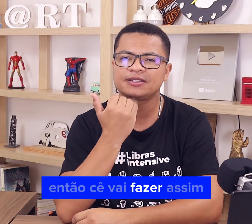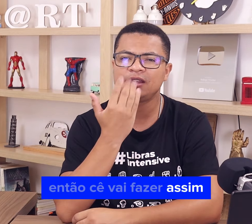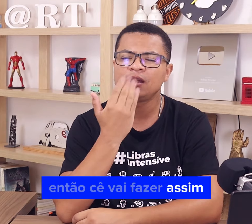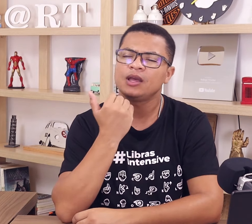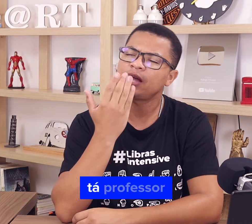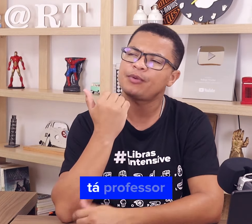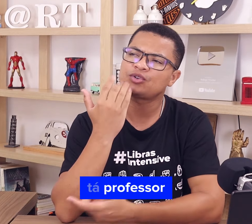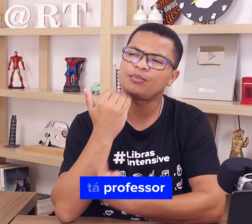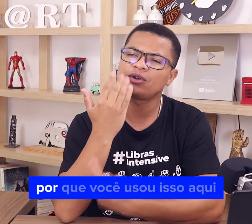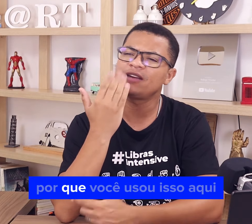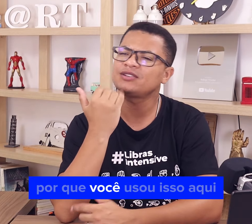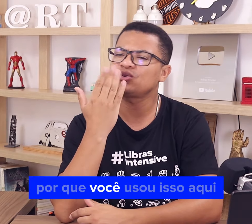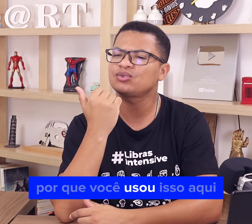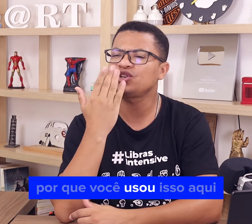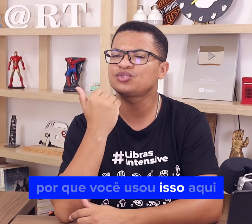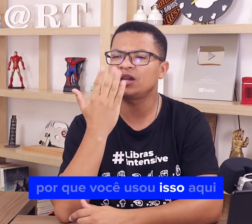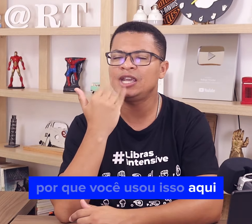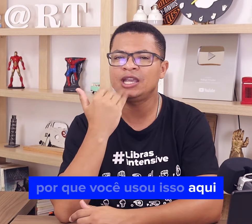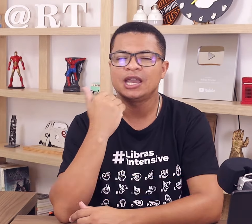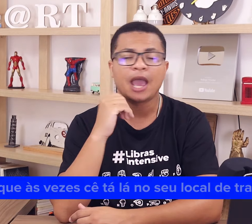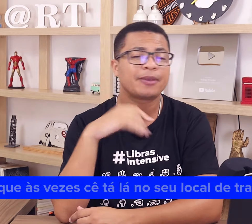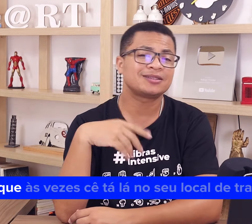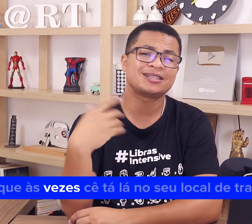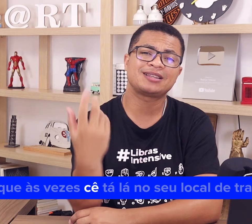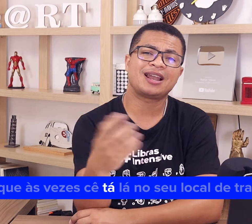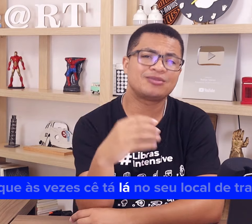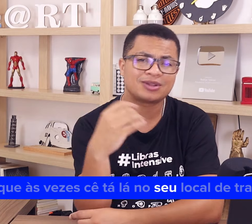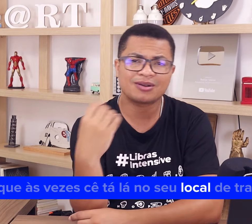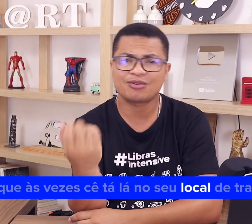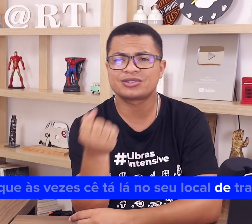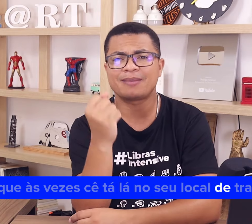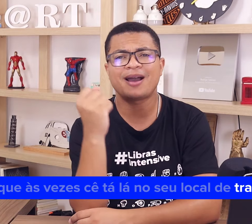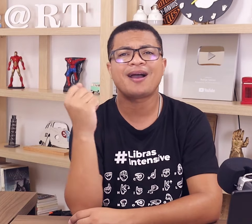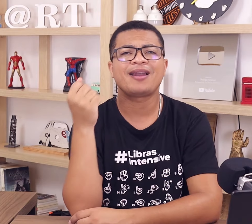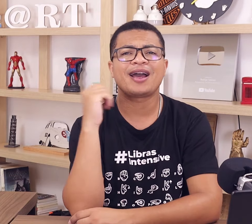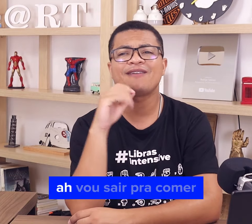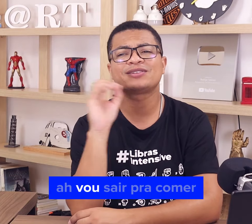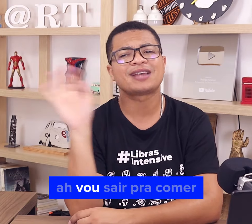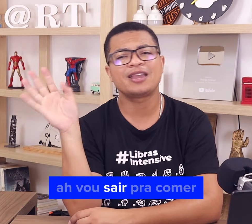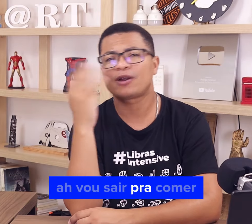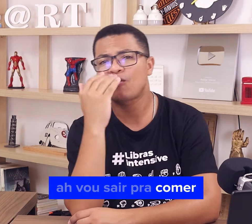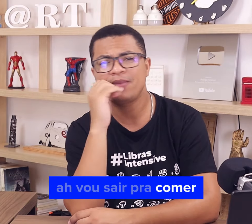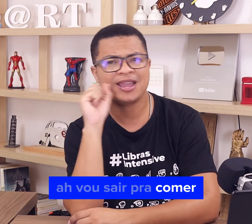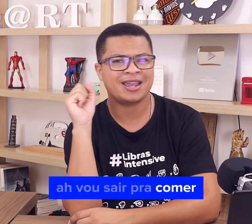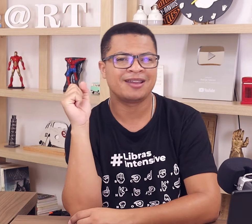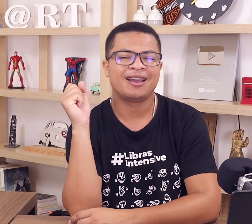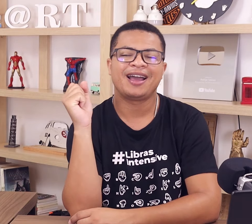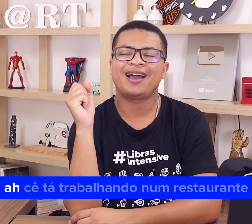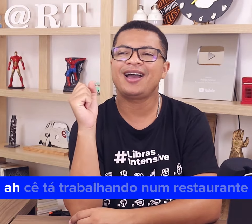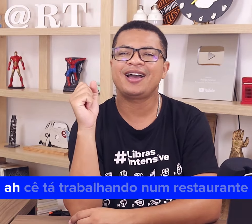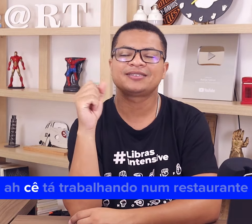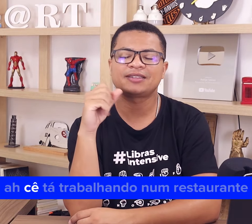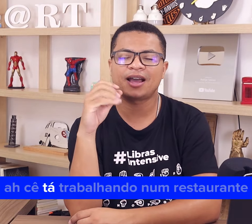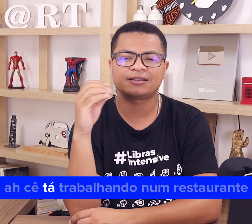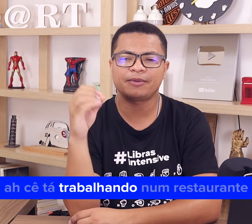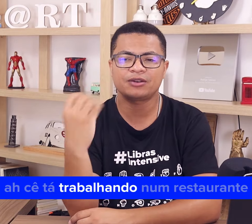assim. Tá, professor, por que você usou isso aqui? É porque às vezes você tá lá no seu local de trabalho. Ah, vou sair pra comer. Ah, você tá trabalhando